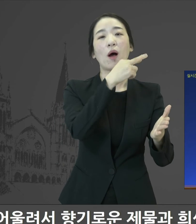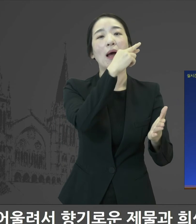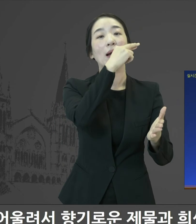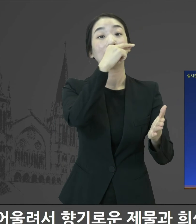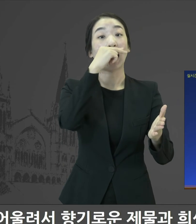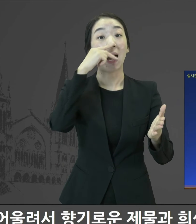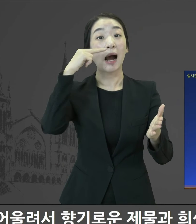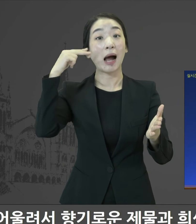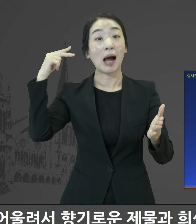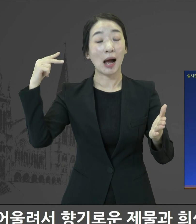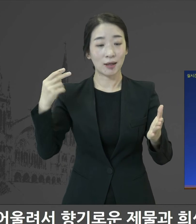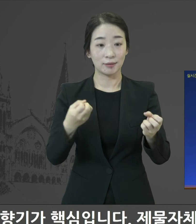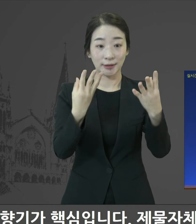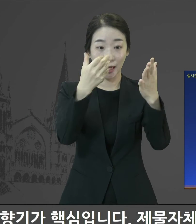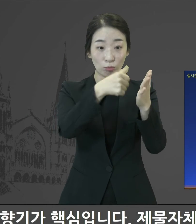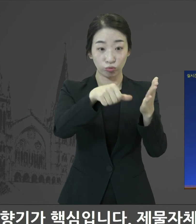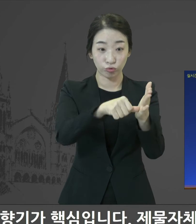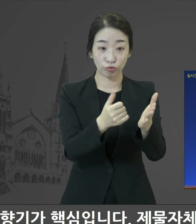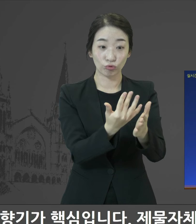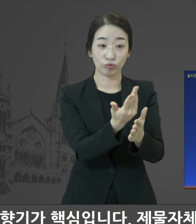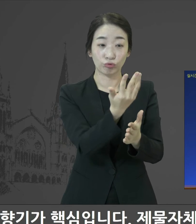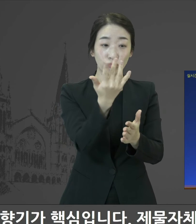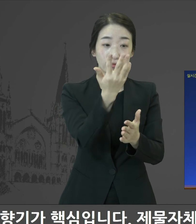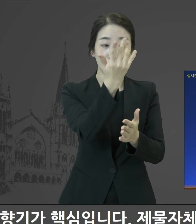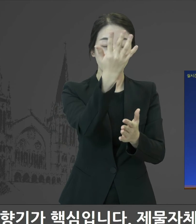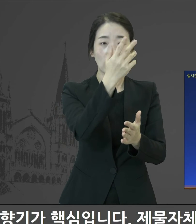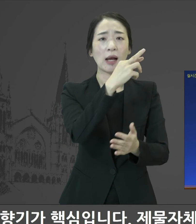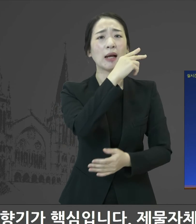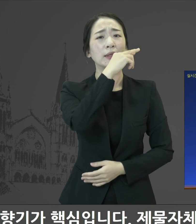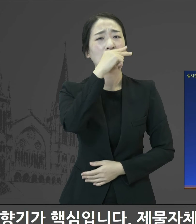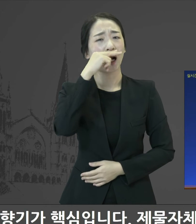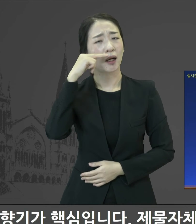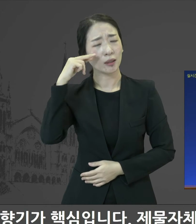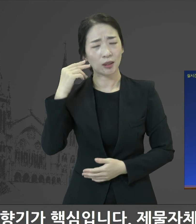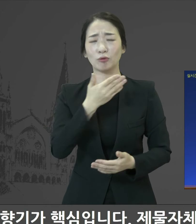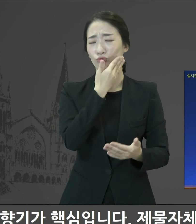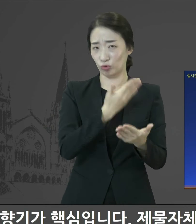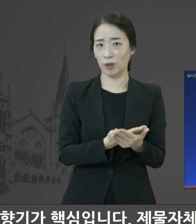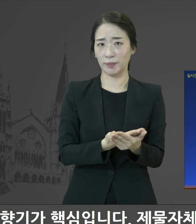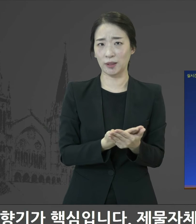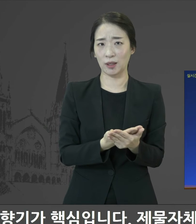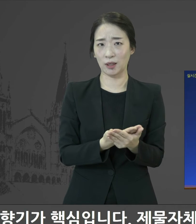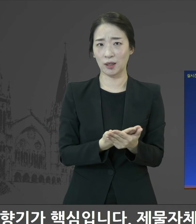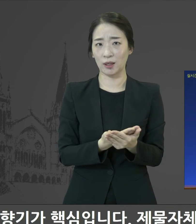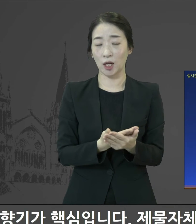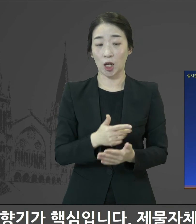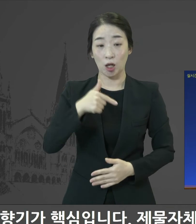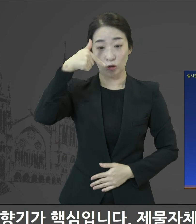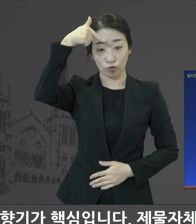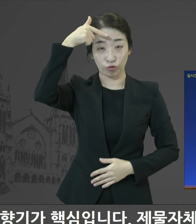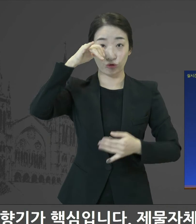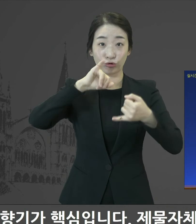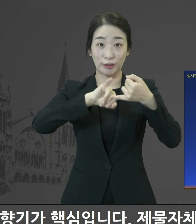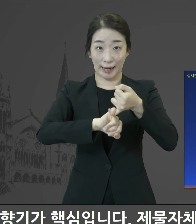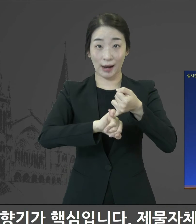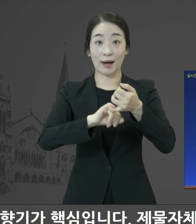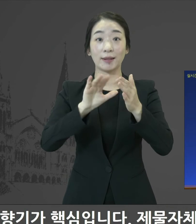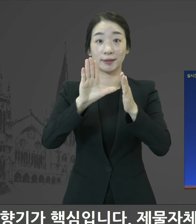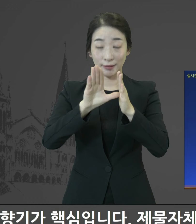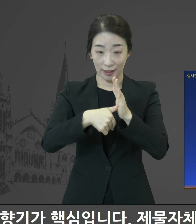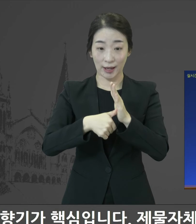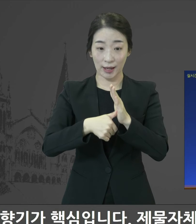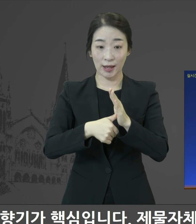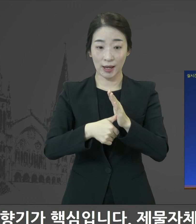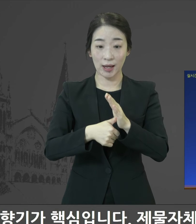제물에서부터 우러나오는 향기라는 겁니다. 여러분, 이 구약을 보면 하나님께서 향기를 받으시는 거